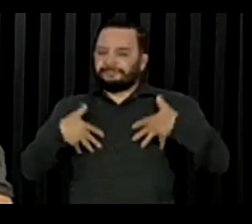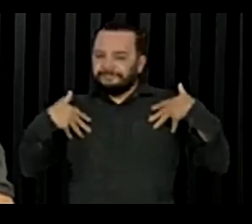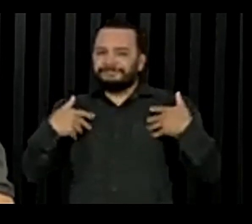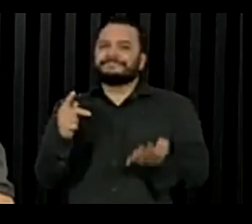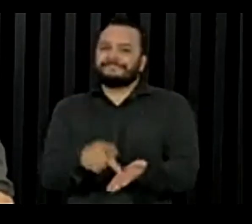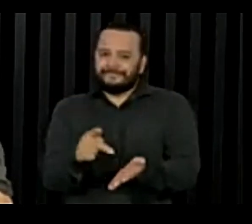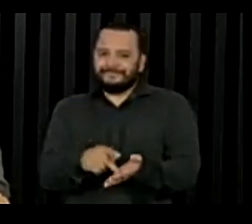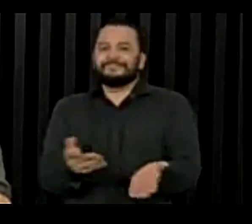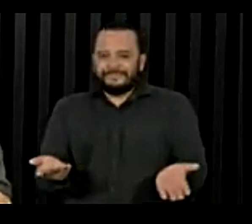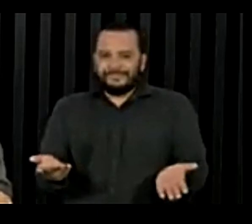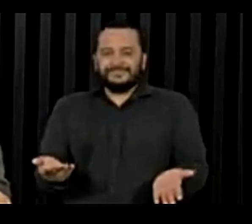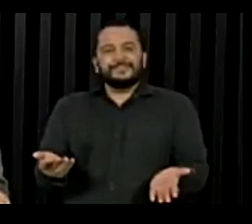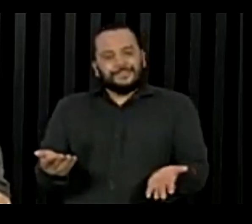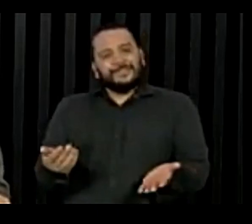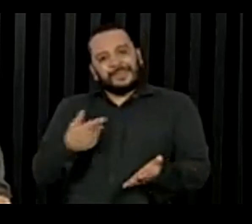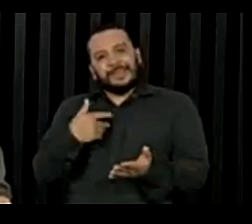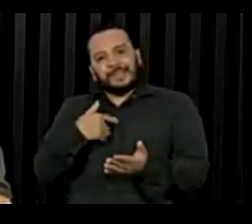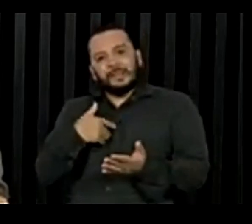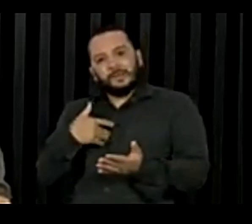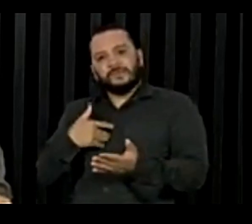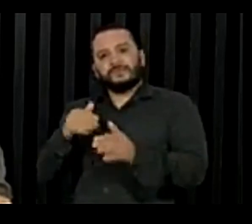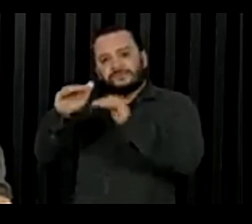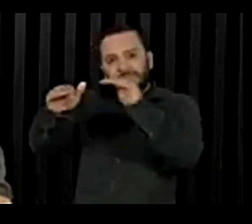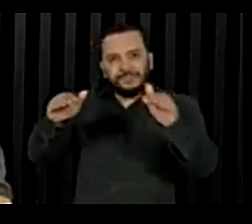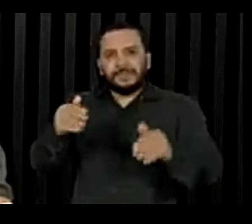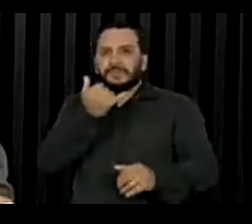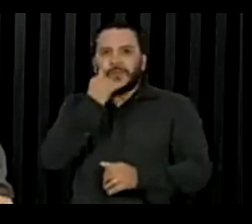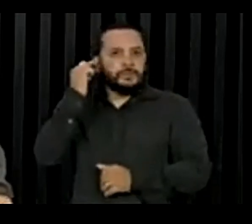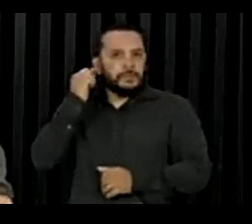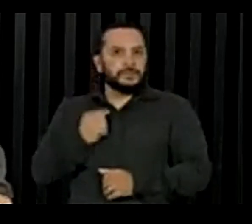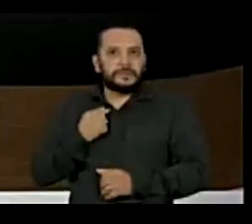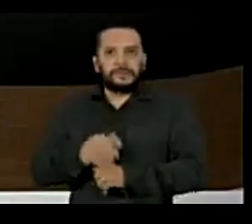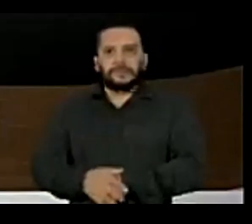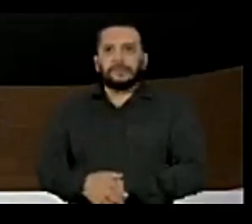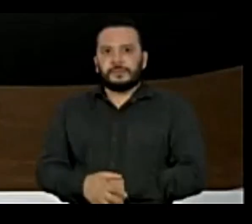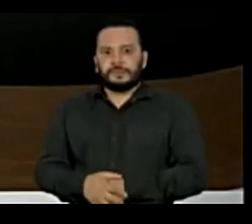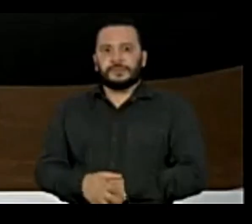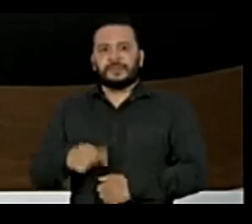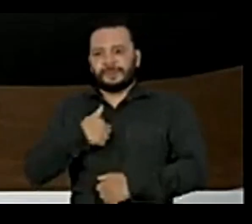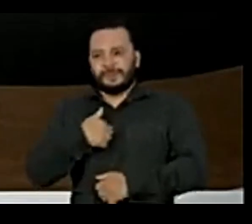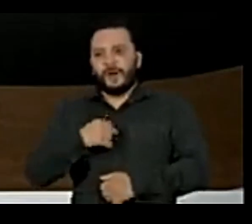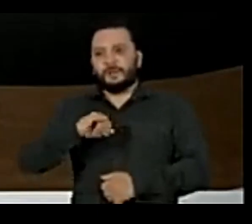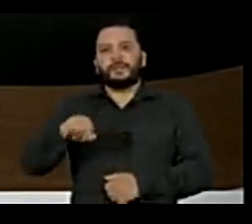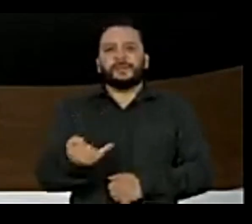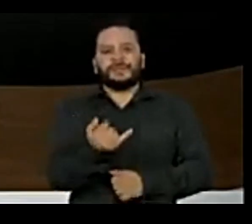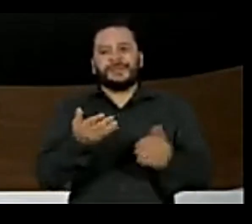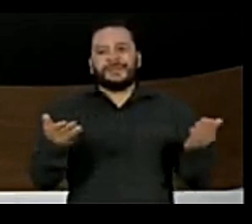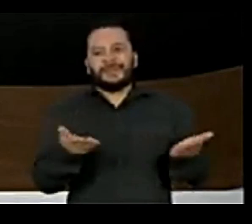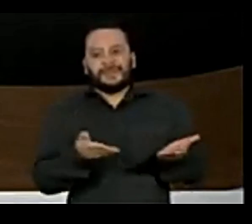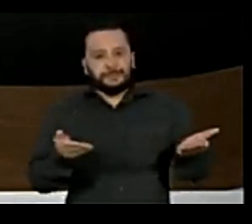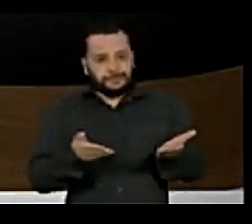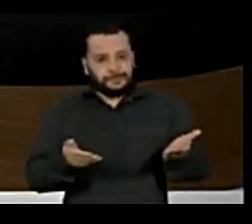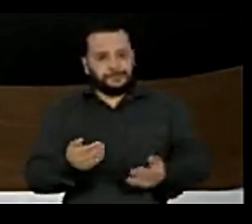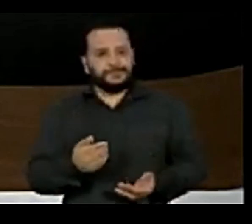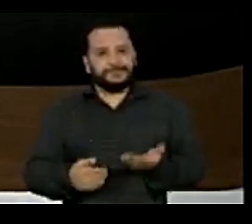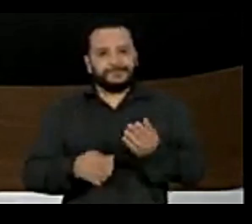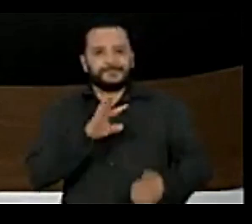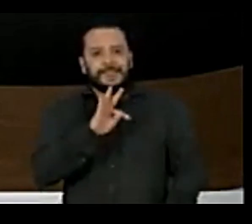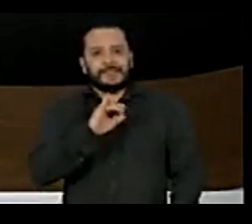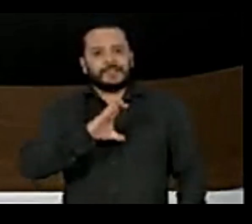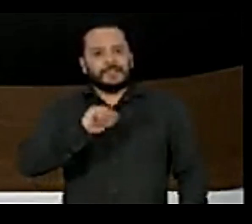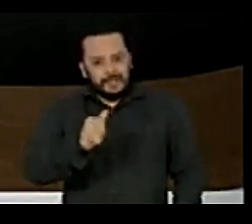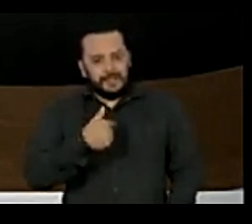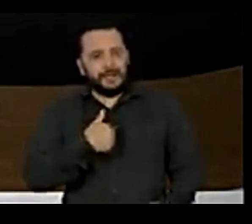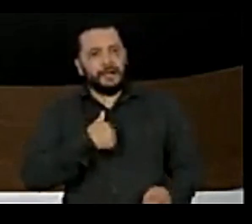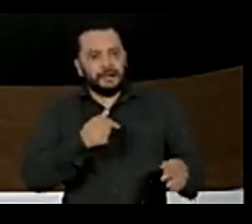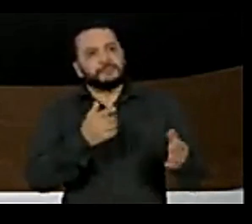para essas pessoas também, dar voz para essas pessoas também. Caiu de novo meu fone. Então, vou aproveitar essa deixa para passar para a Ticá e a gente vai fazer uma rodada